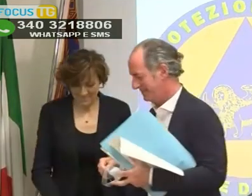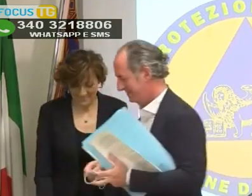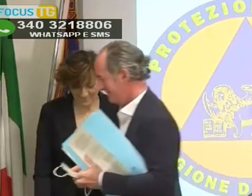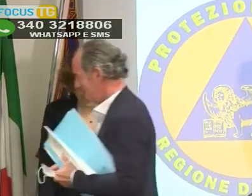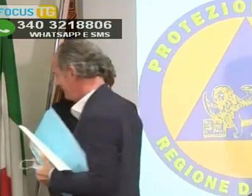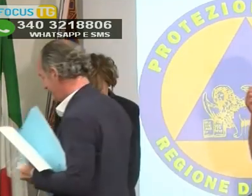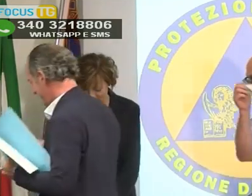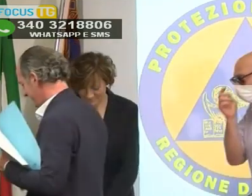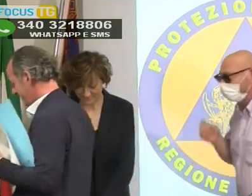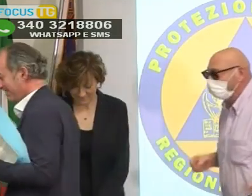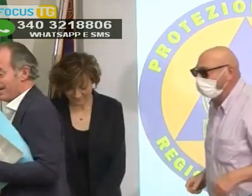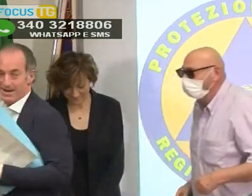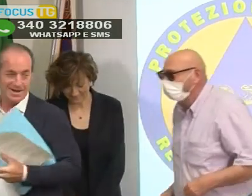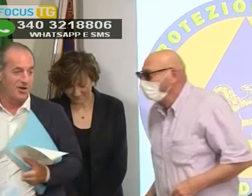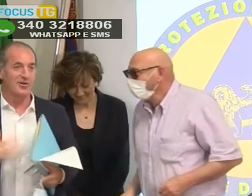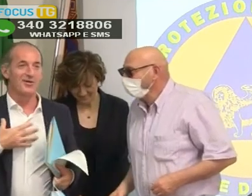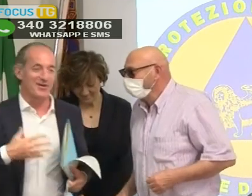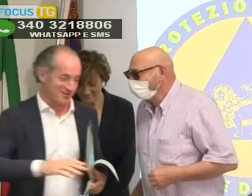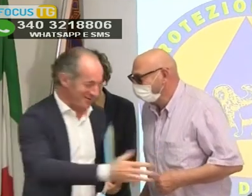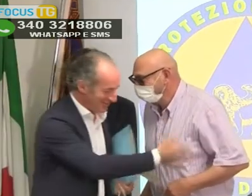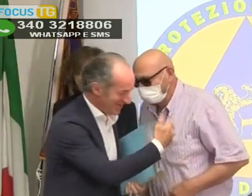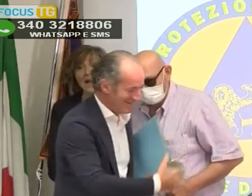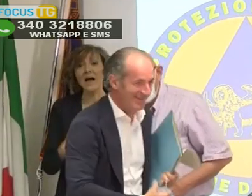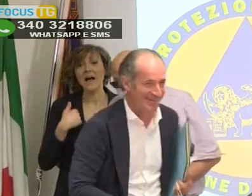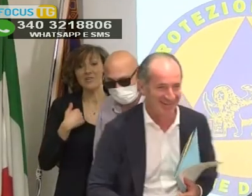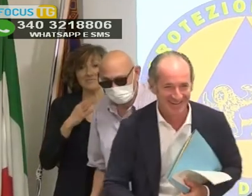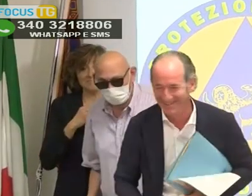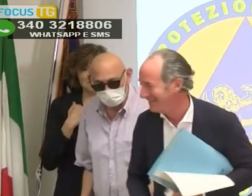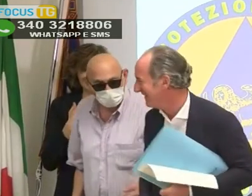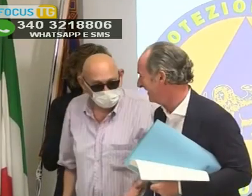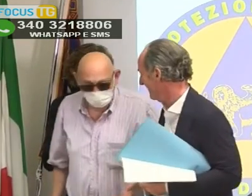sarà la notizia. Allora lo faccio io.